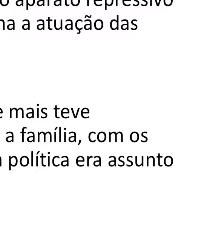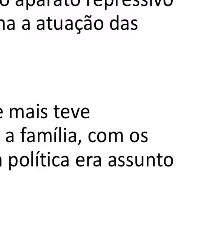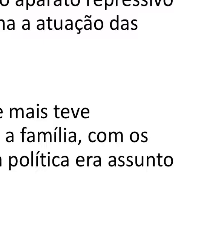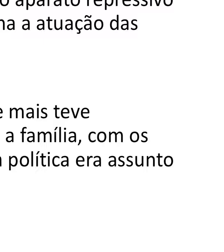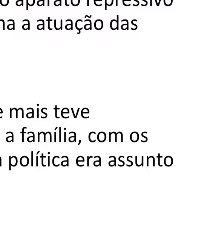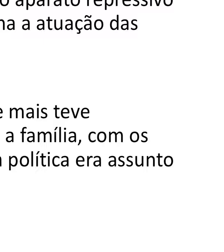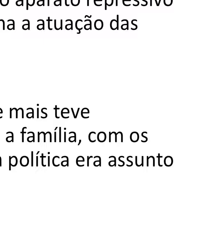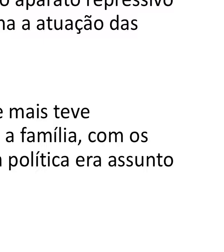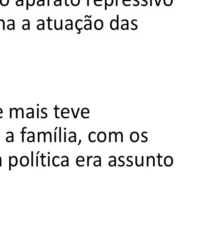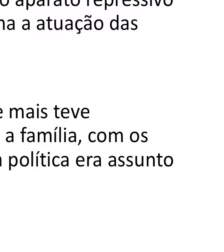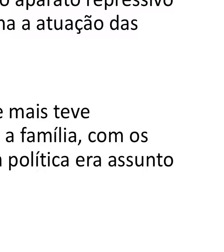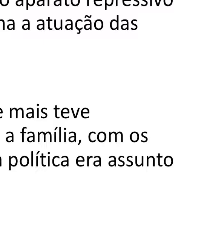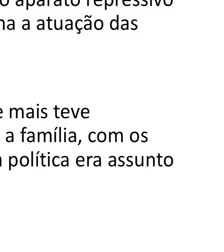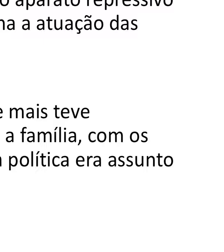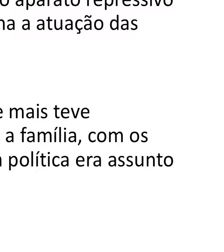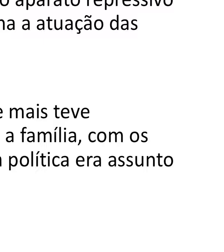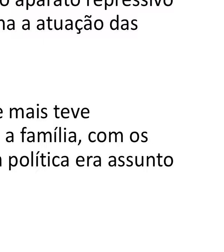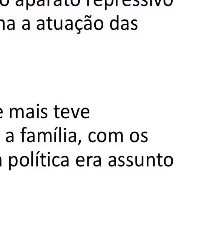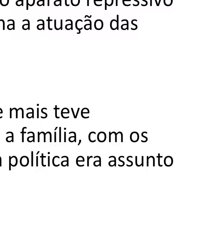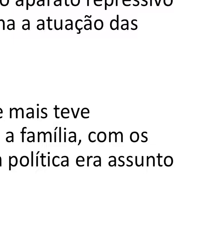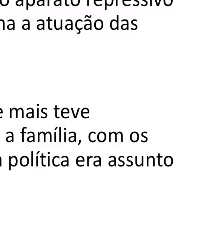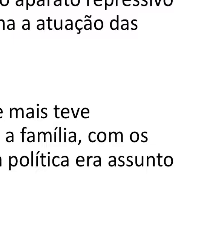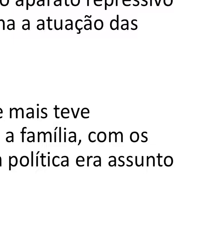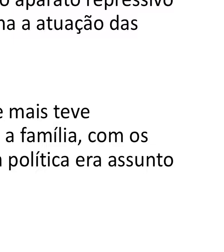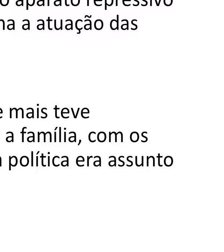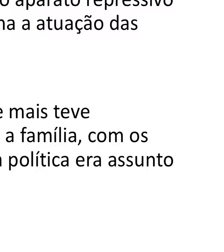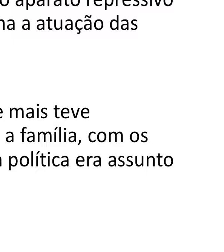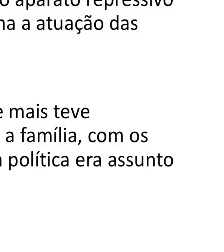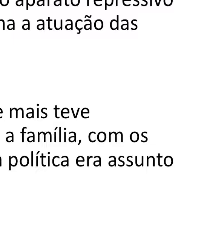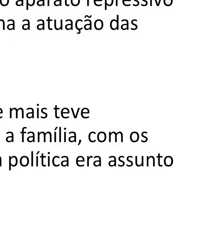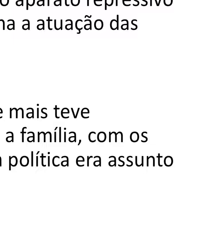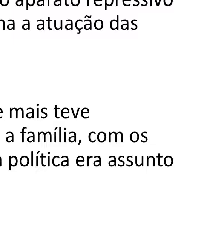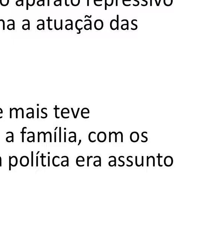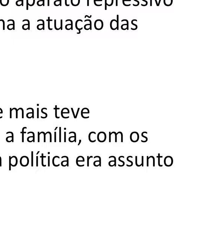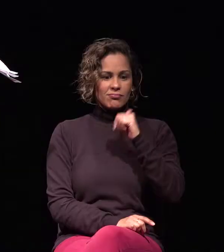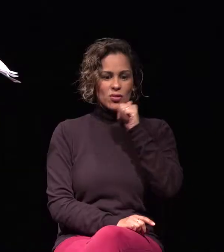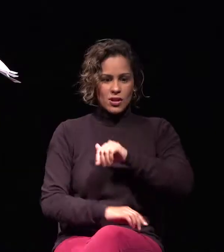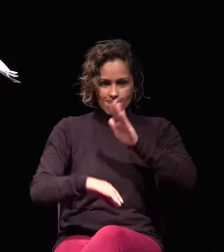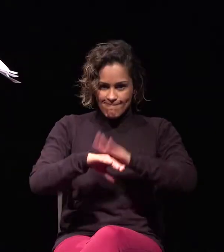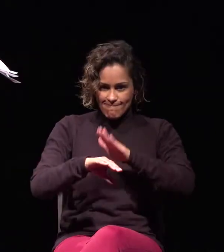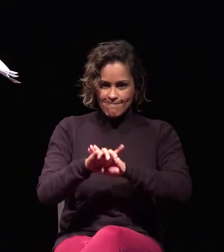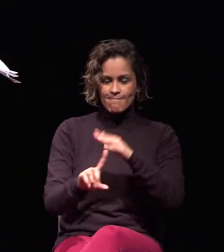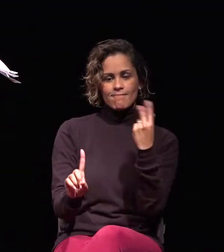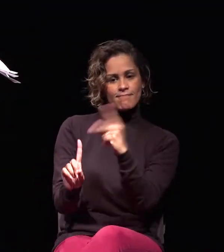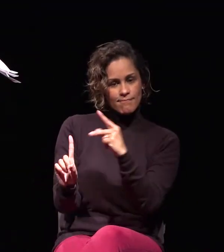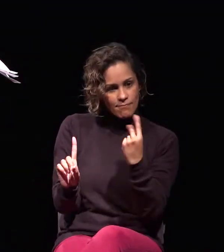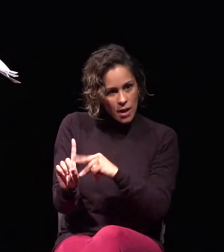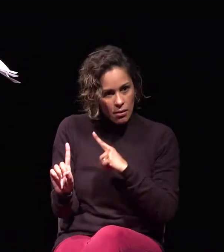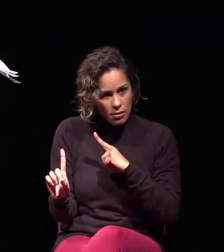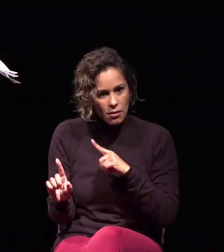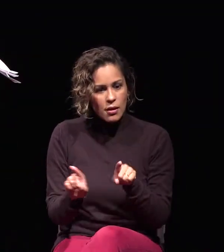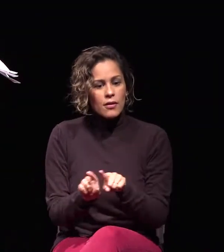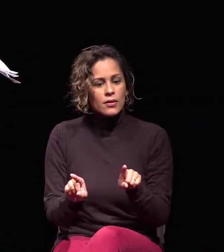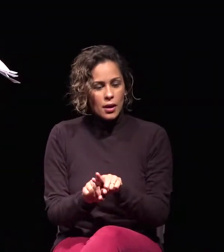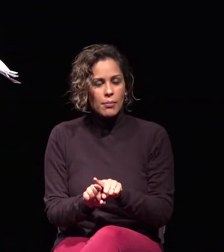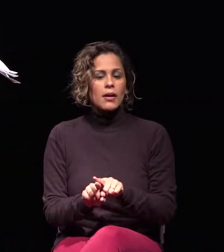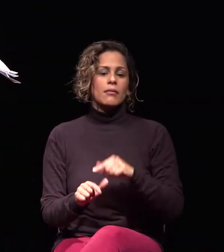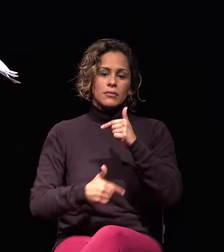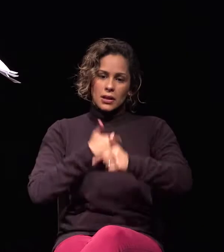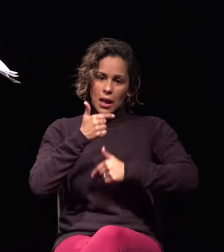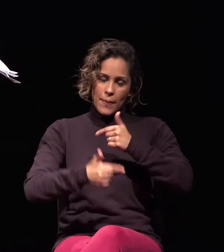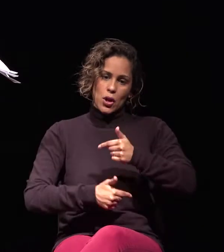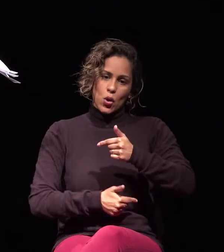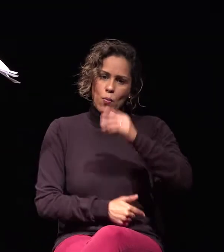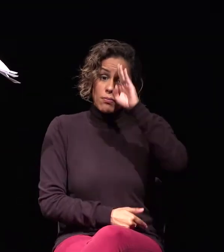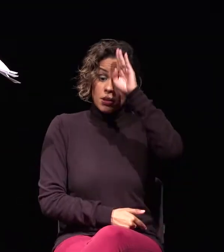gente? Houve muitas mulheres, as militantes foram torturadas, mas trabalhou aqui no DOI-CODE, principalmente aqui em